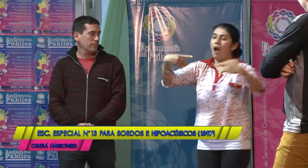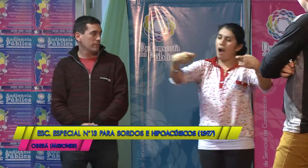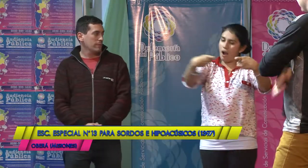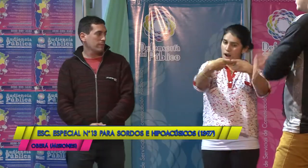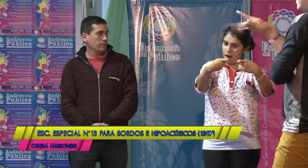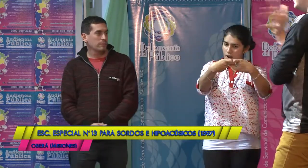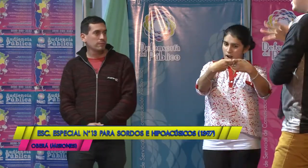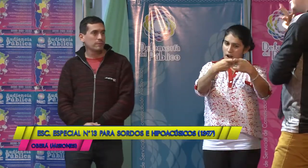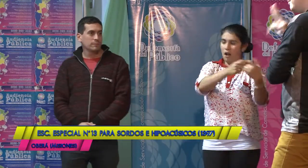esa.